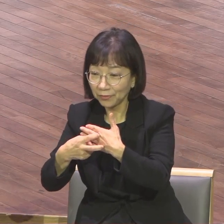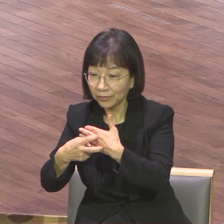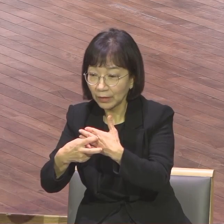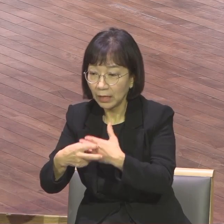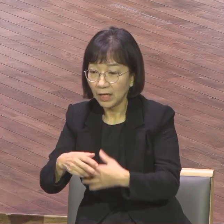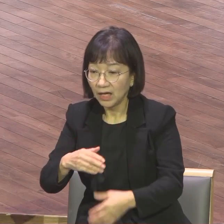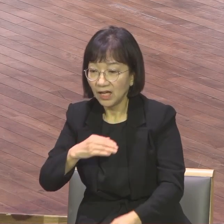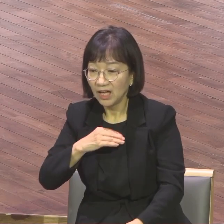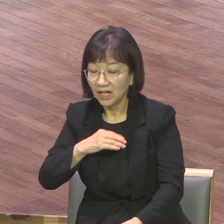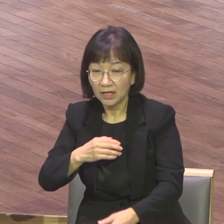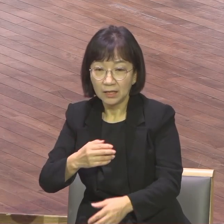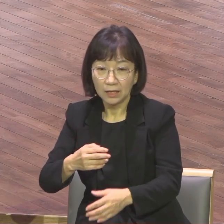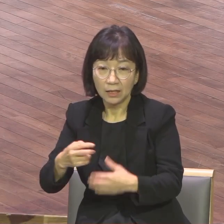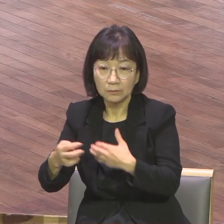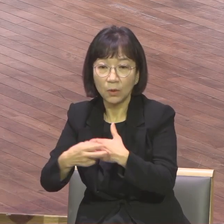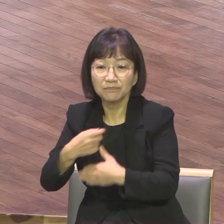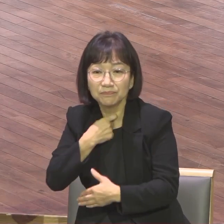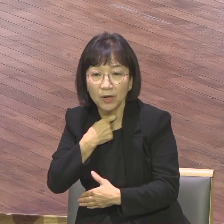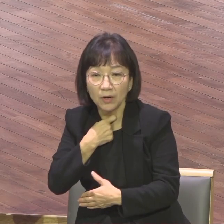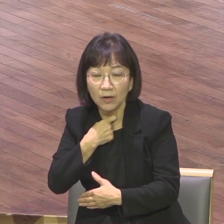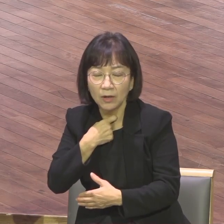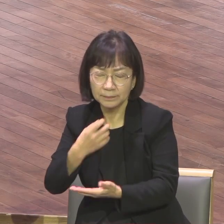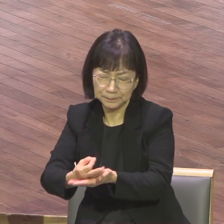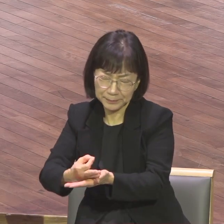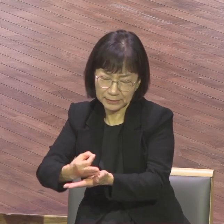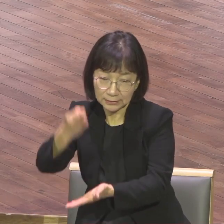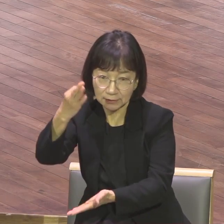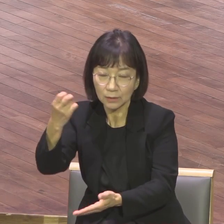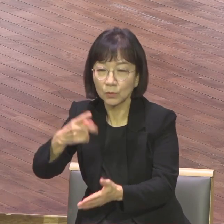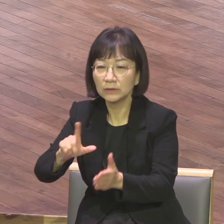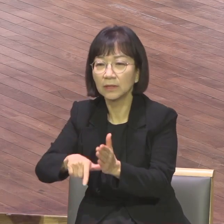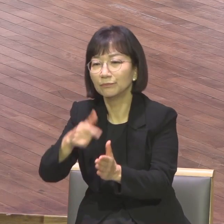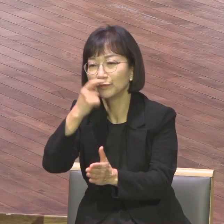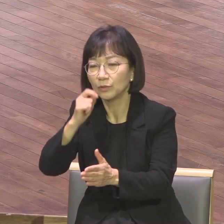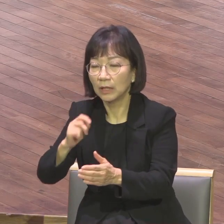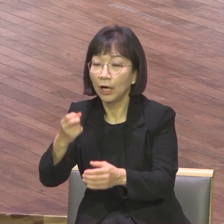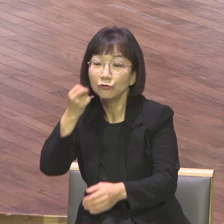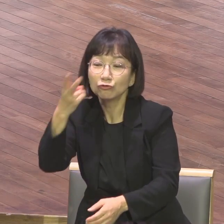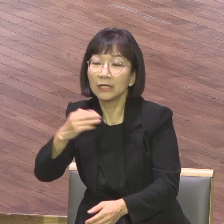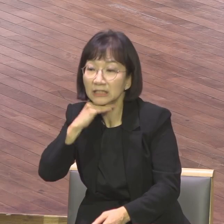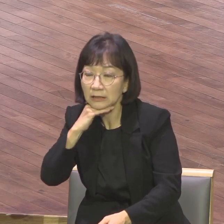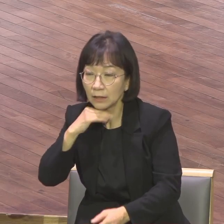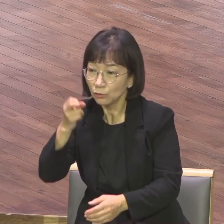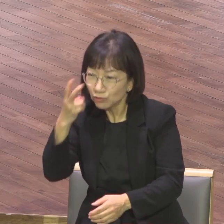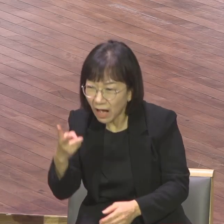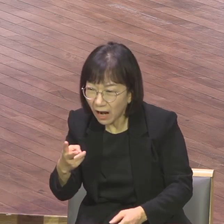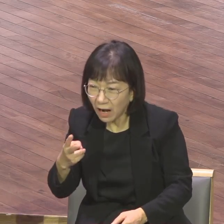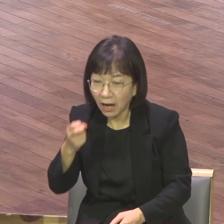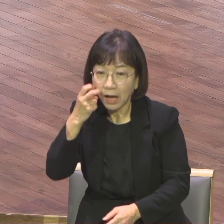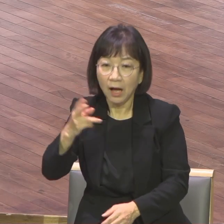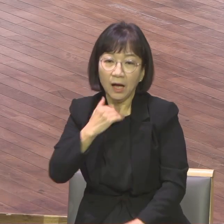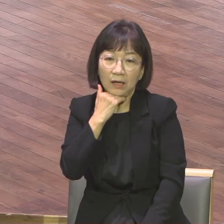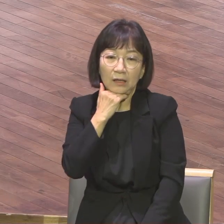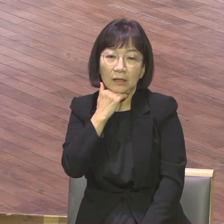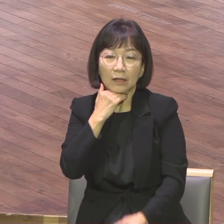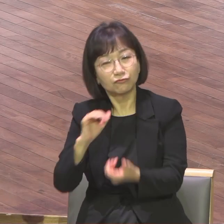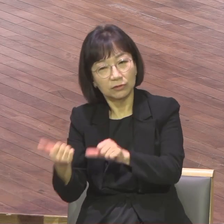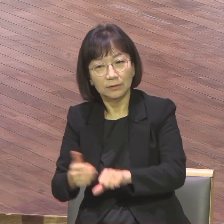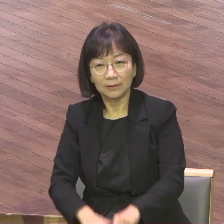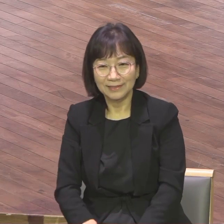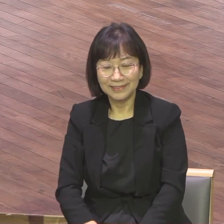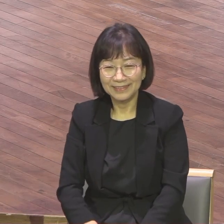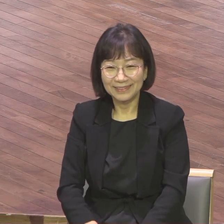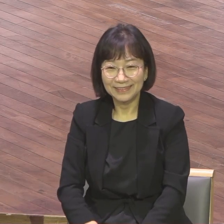기다려다 죽어요. 그리고 의료비가 엄청 비쌉니다. 의료비가 얼마나 비싸냐. 제가 하와이 가서